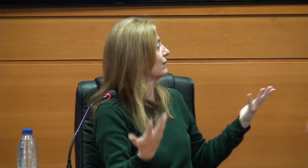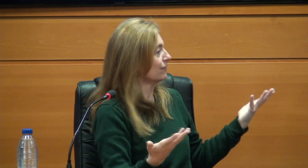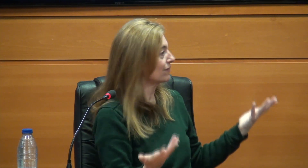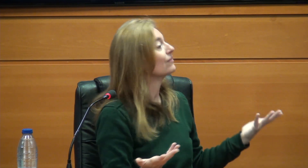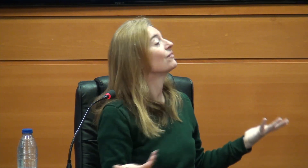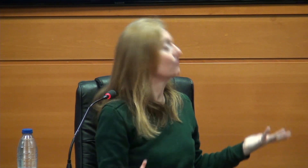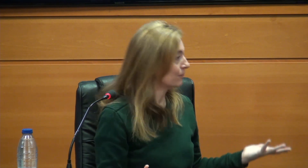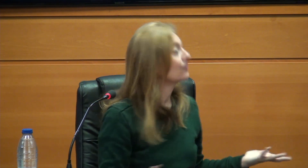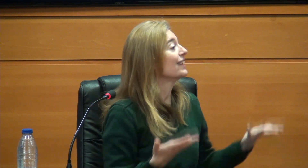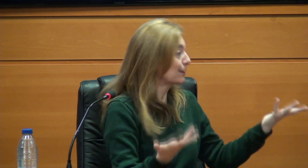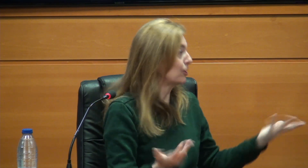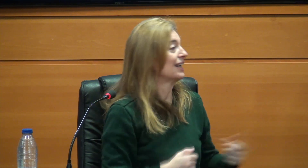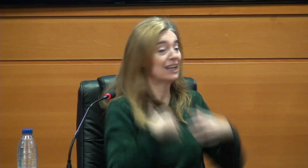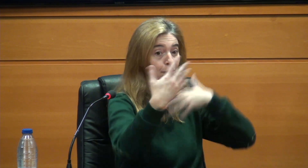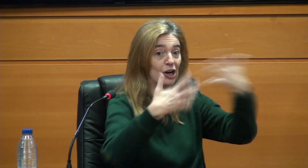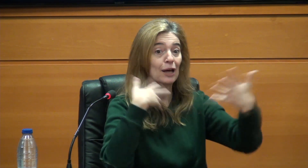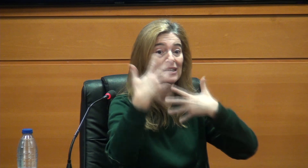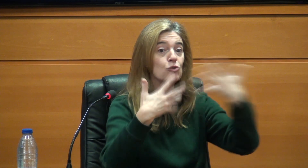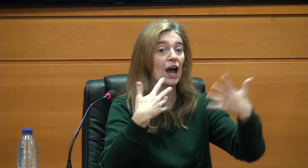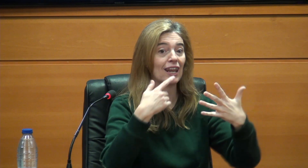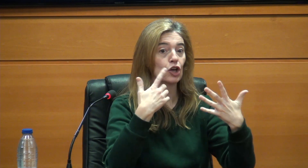luego se pregunta color por ejemplo de color rojo